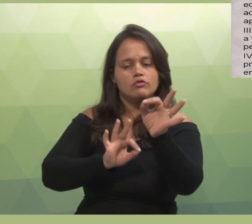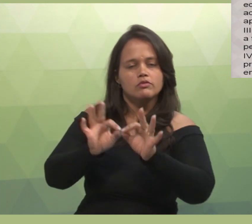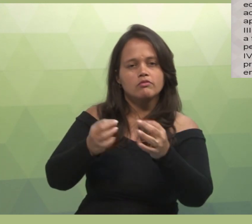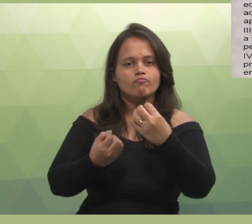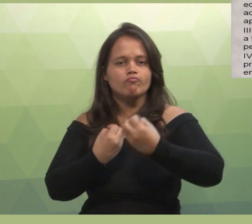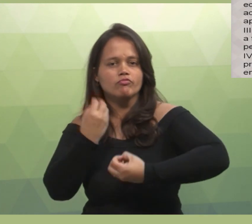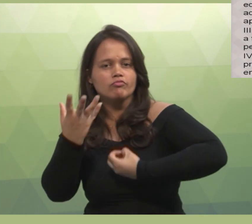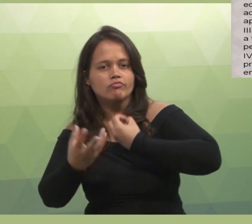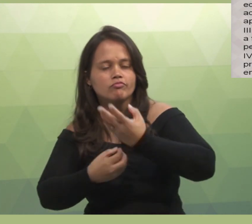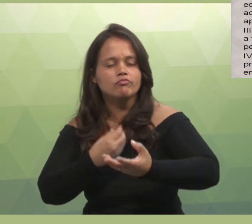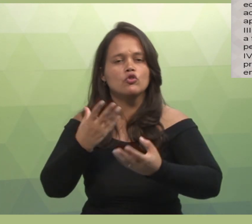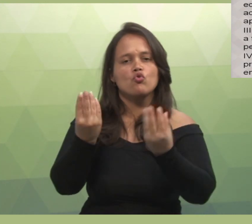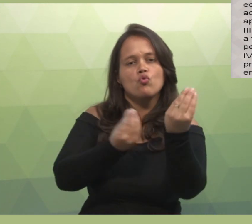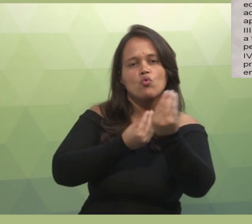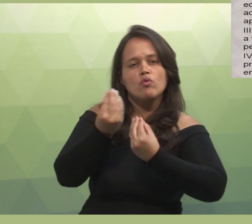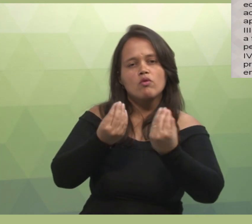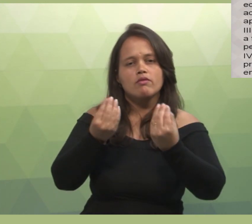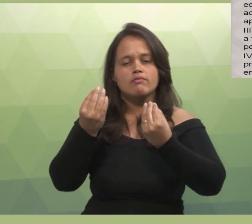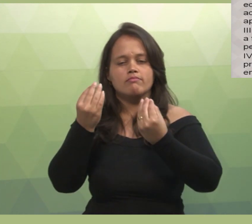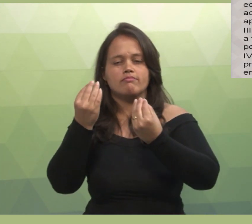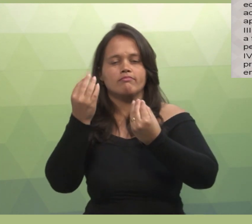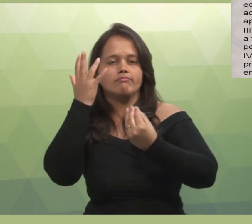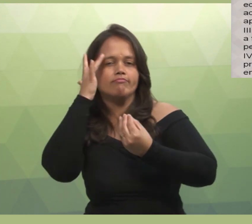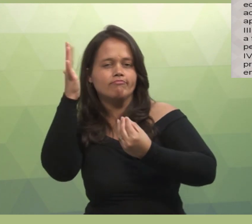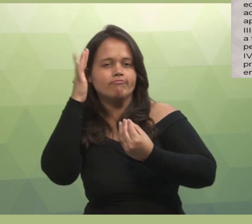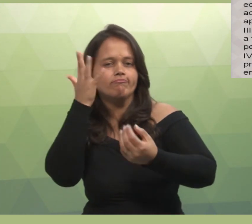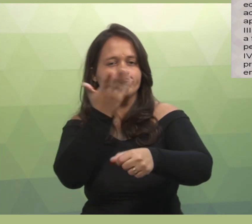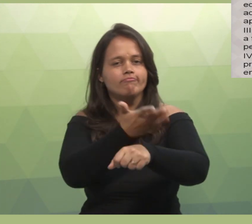com a prática no ensino de cada disciplina.